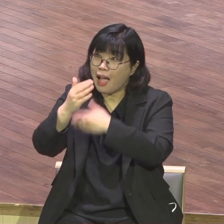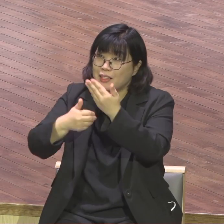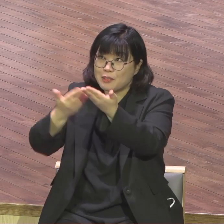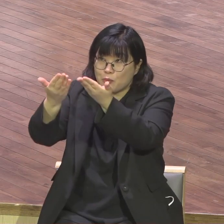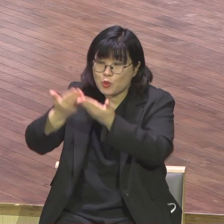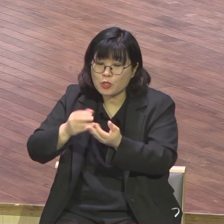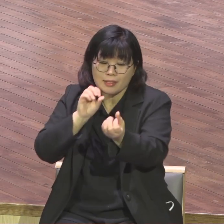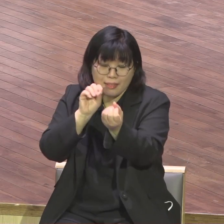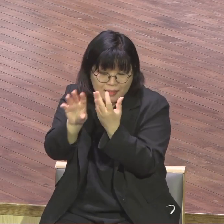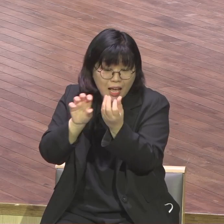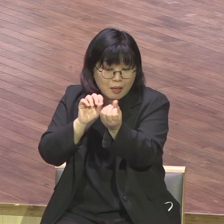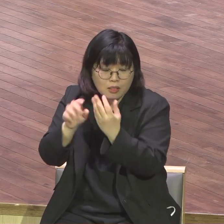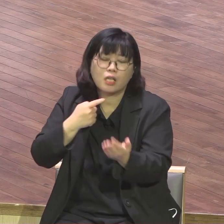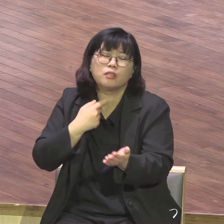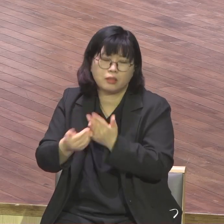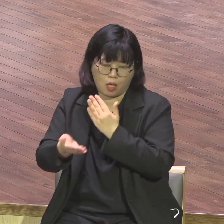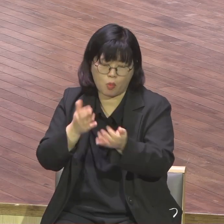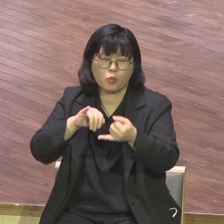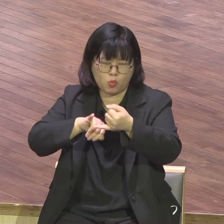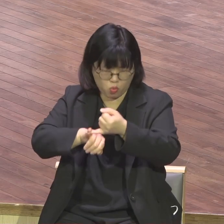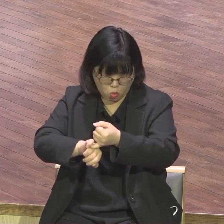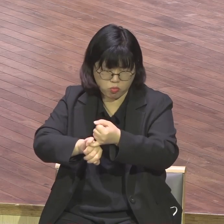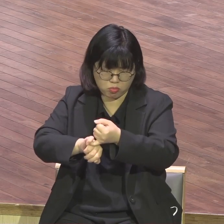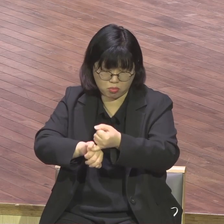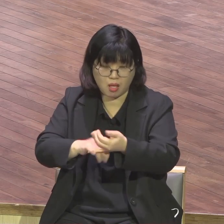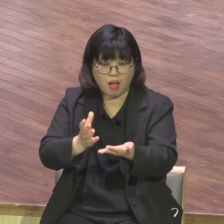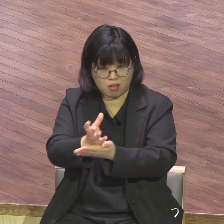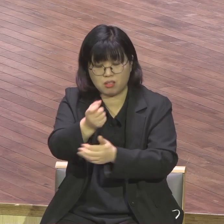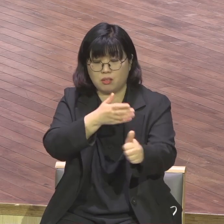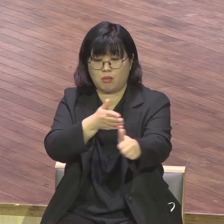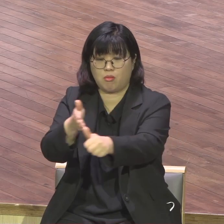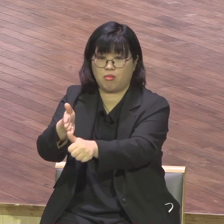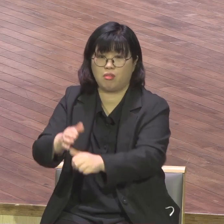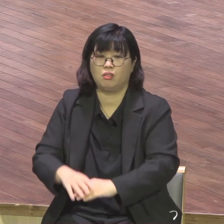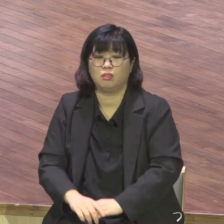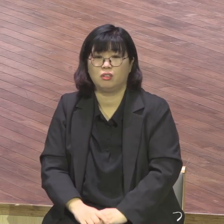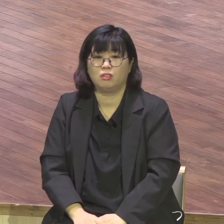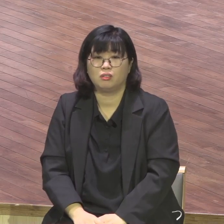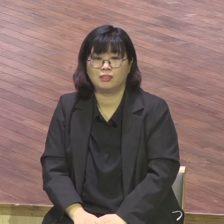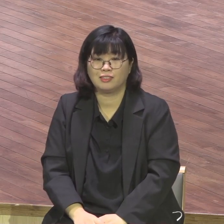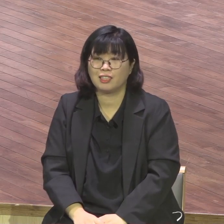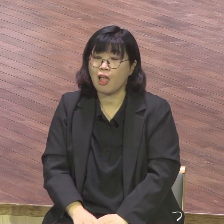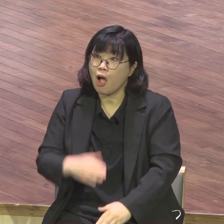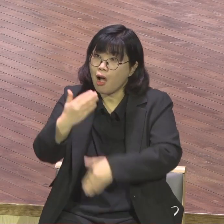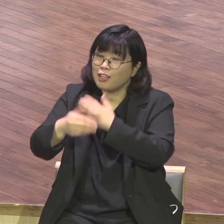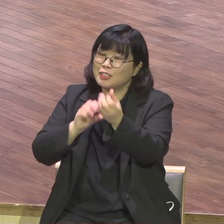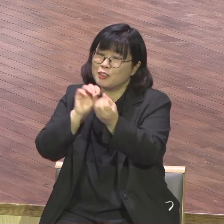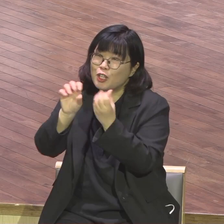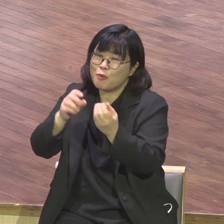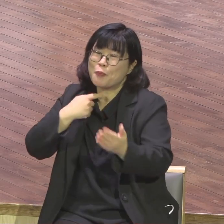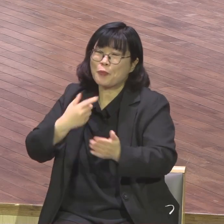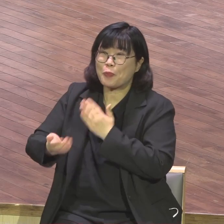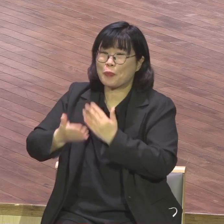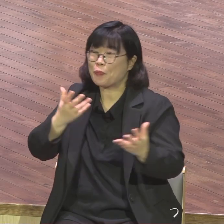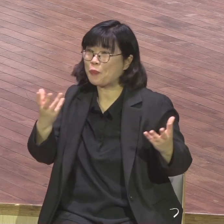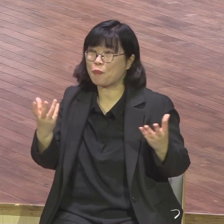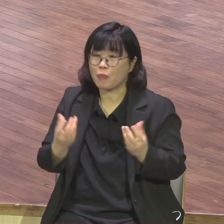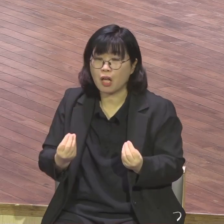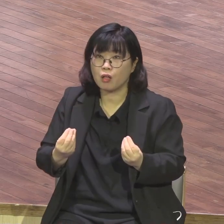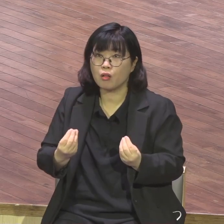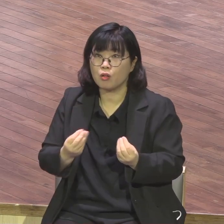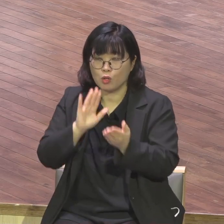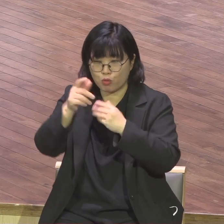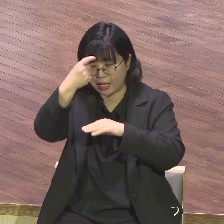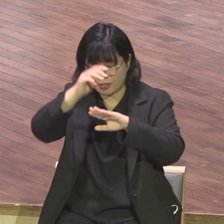해봐야 이 말을 하나님의 관심에 이 말씀에 아멘이 될 수 있지. 바울이 빌립보